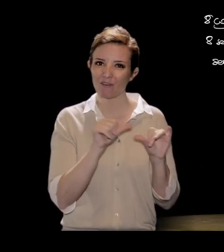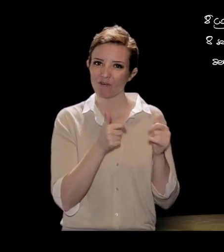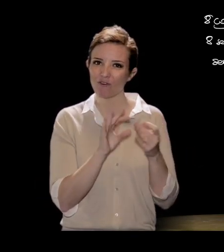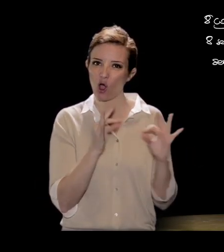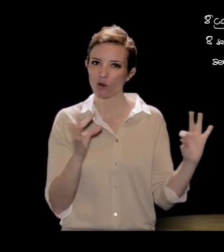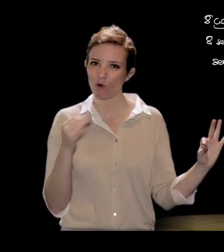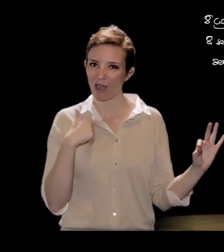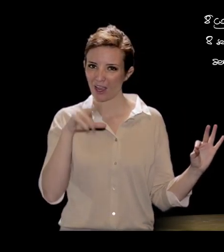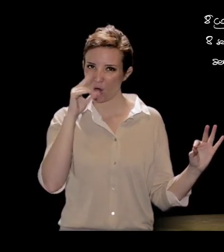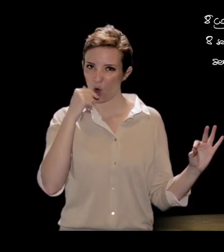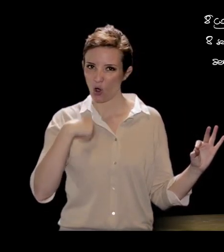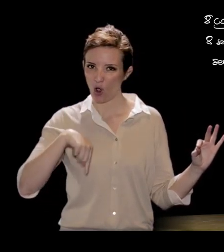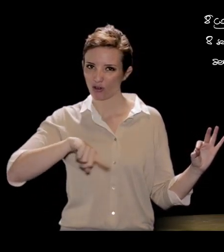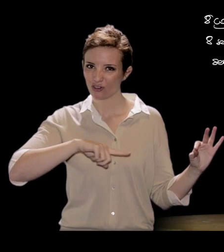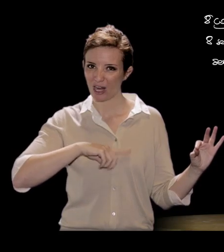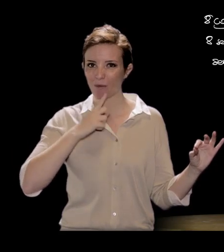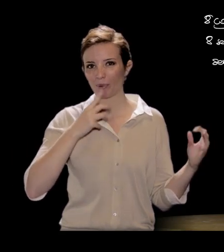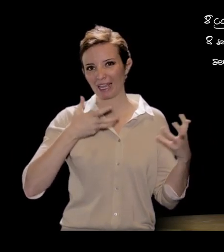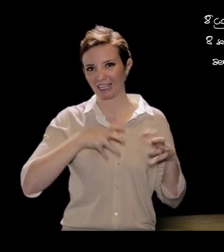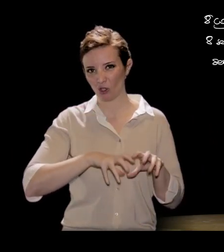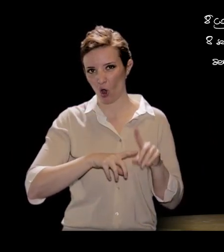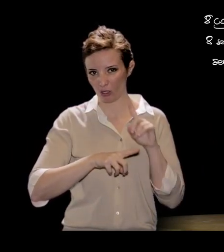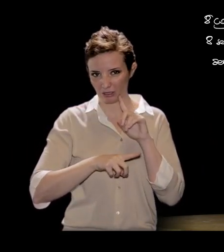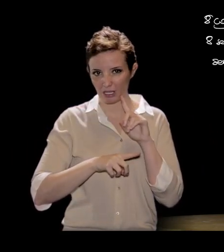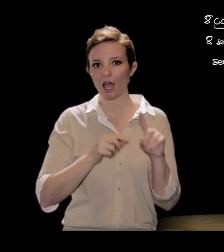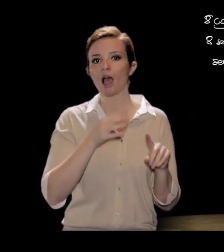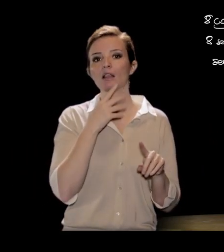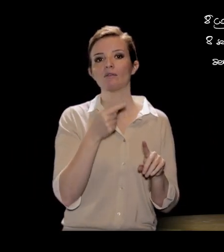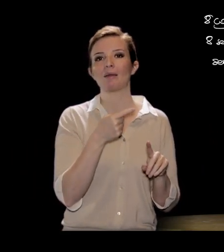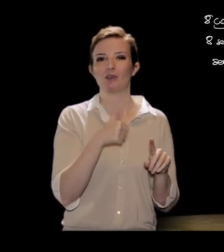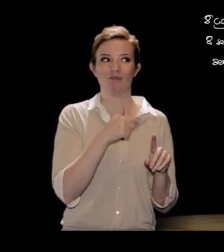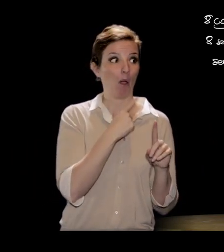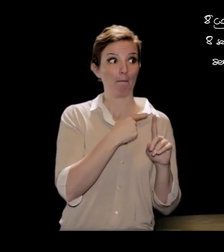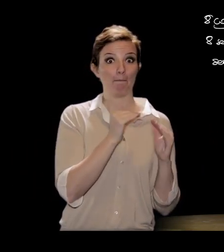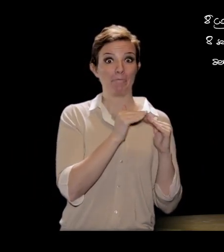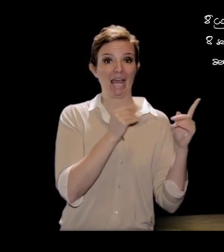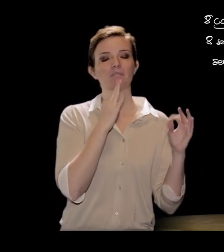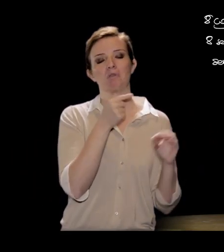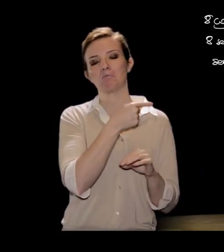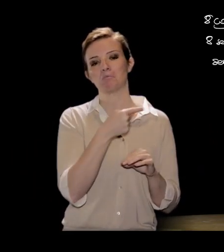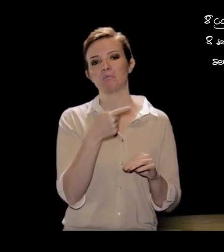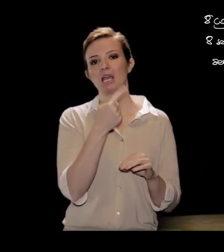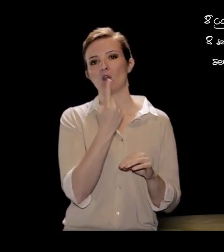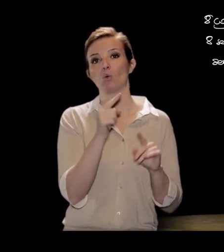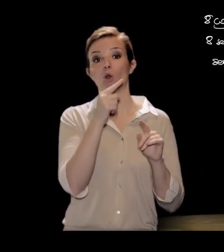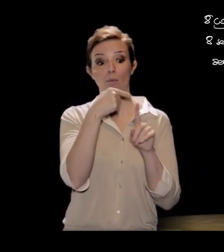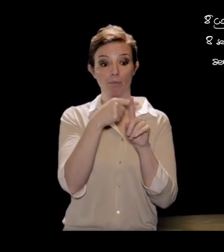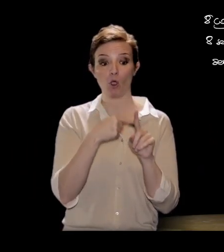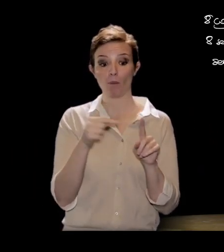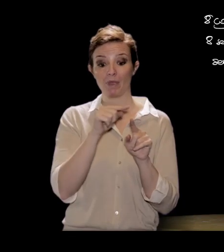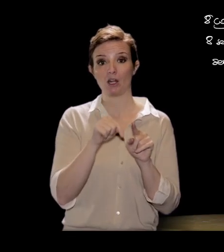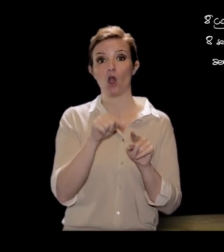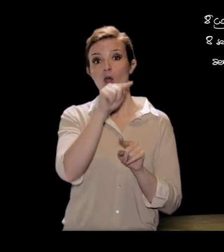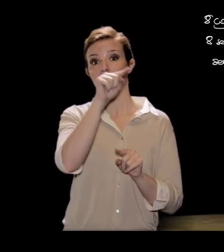ridotta visto che il b è pari, e quindi meno 1 più o meno la radice di 1 più